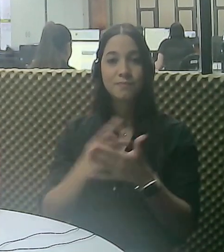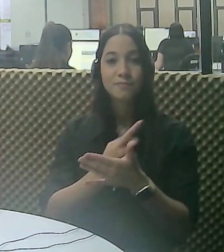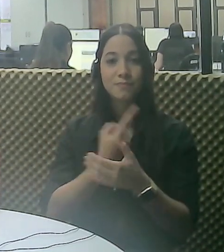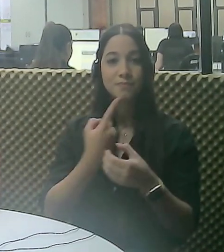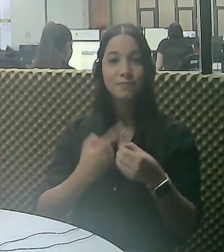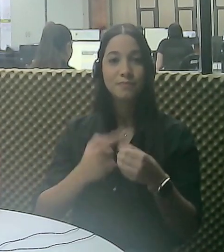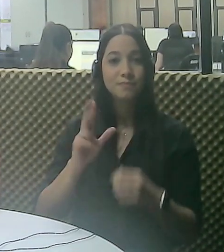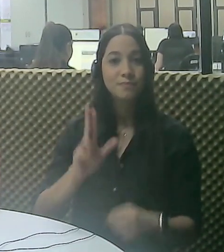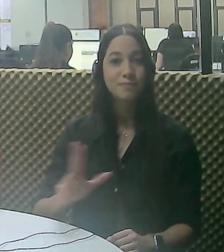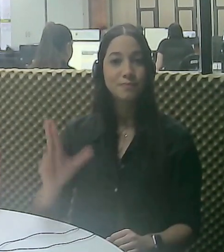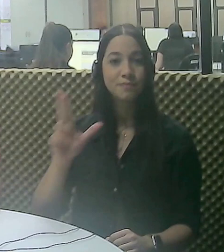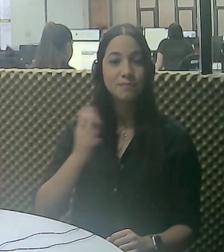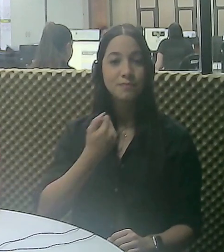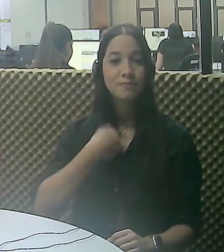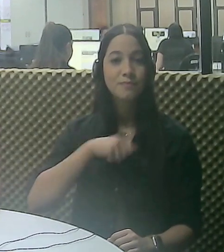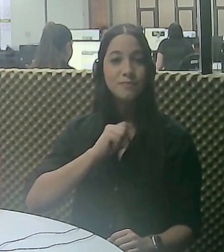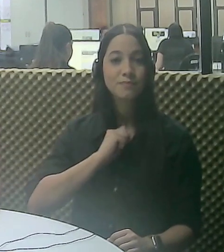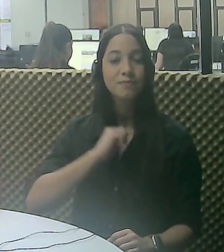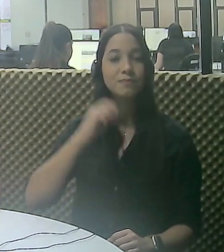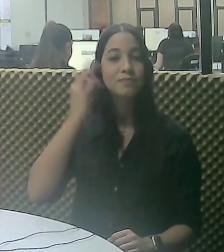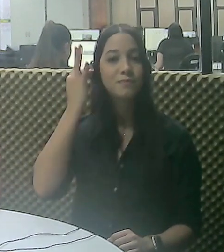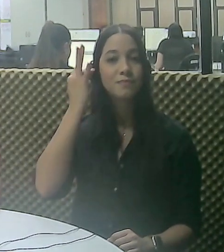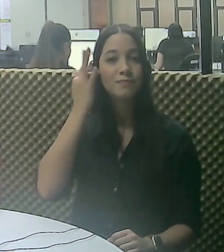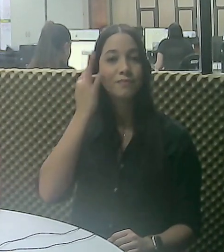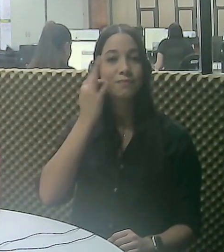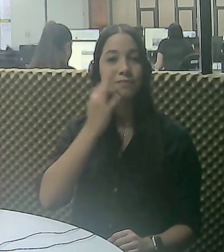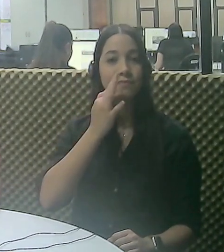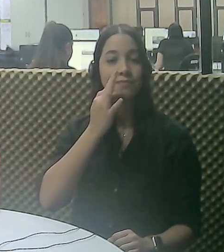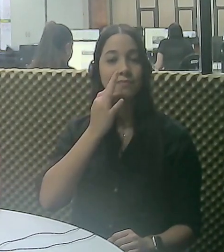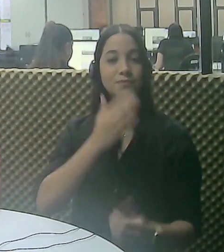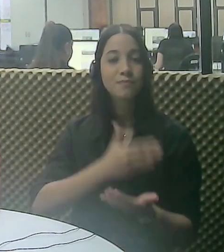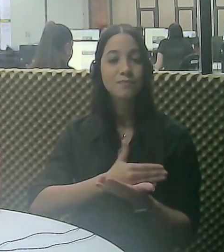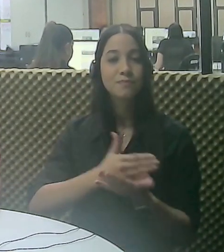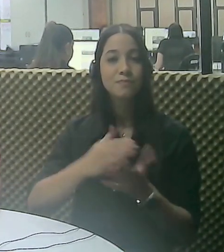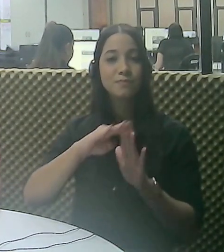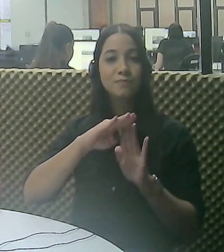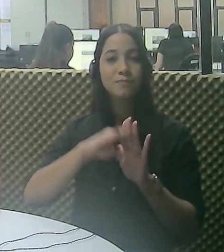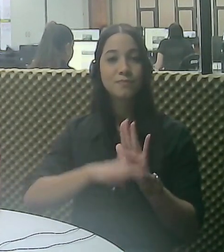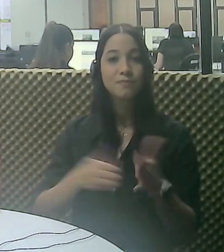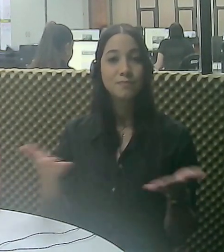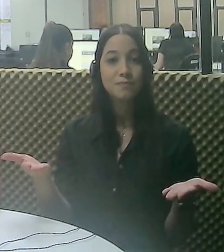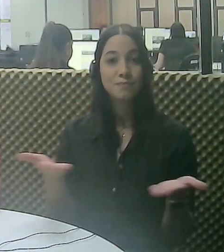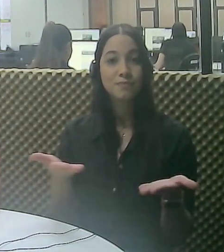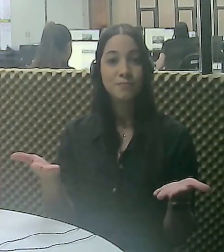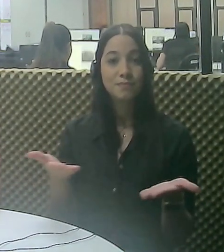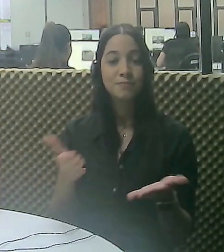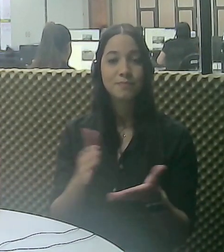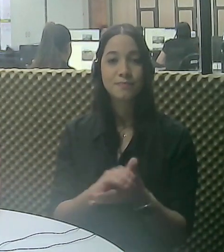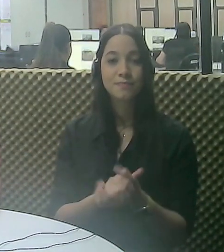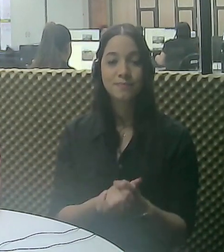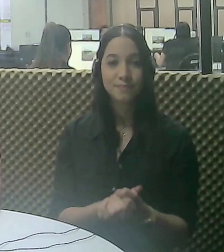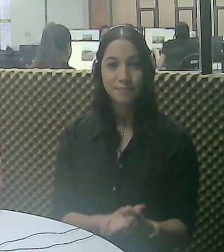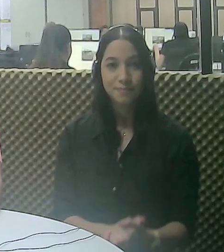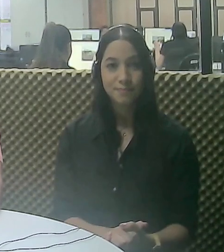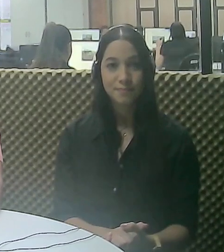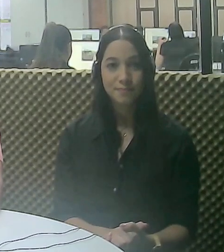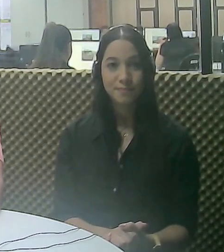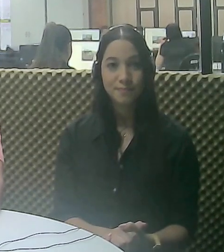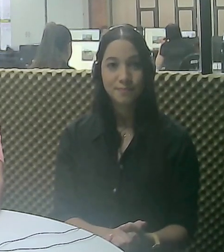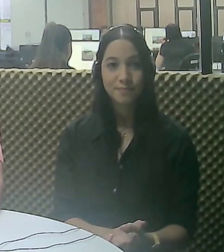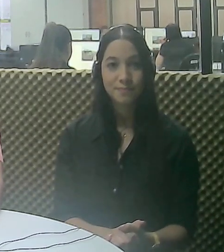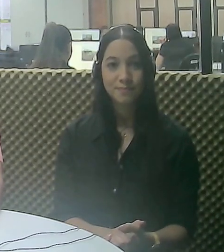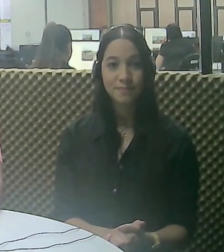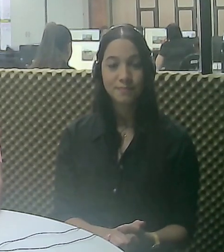fato acontece em Uberlândia. Eu sou o Fernando Cássio e começamos com os destaques da edição de hoje.